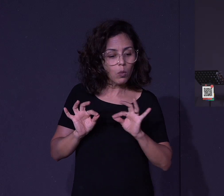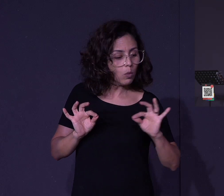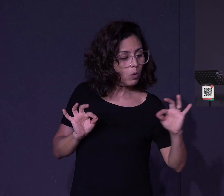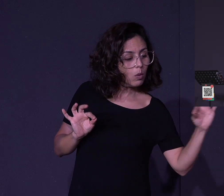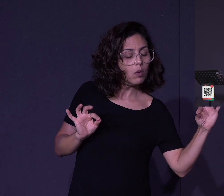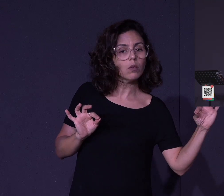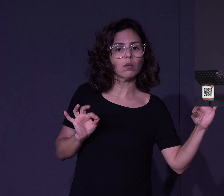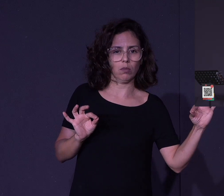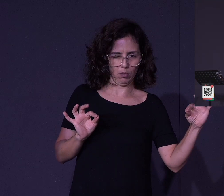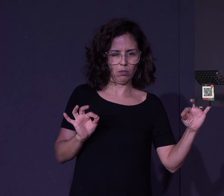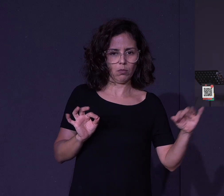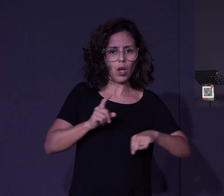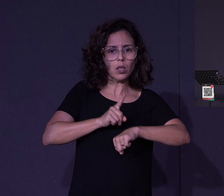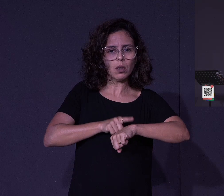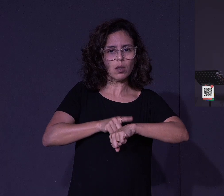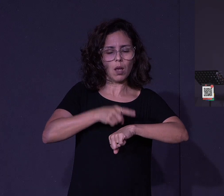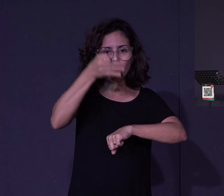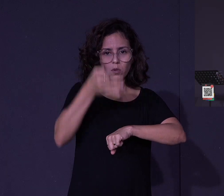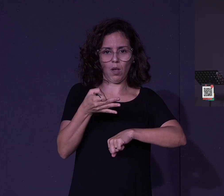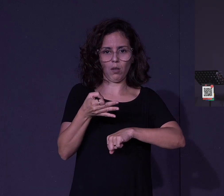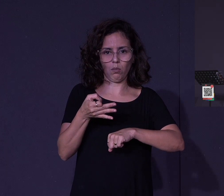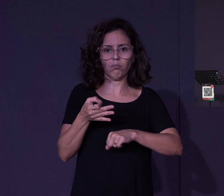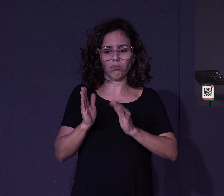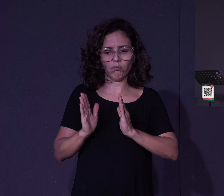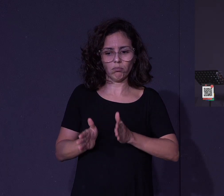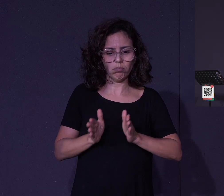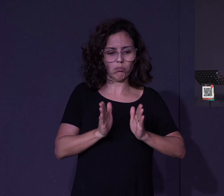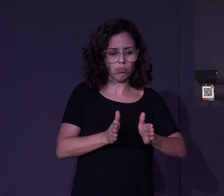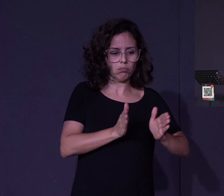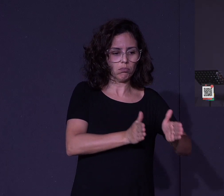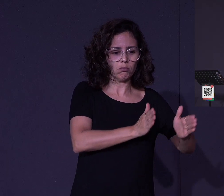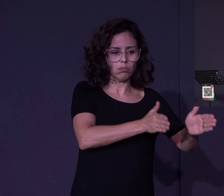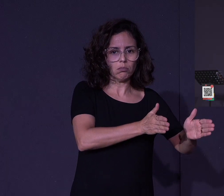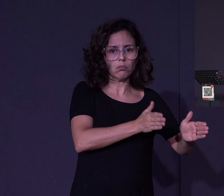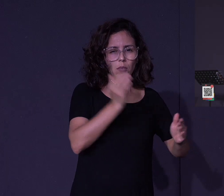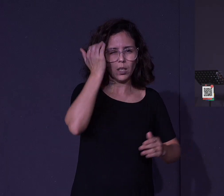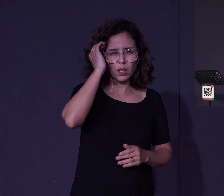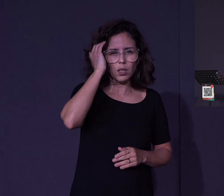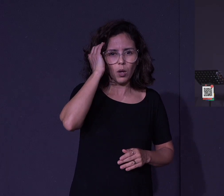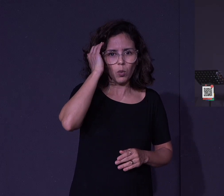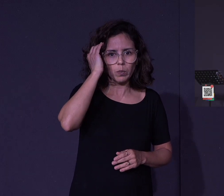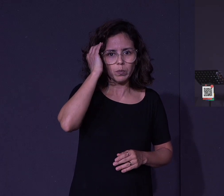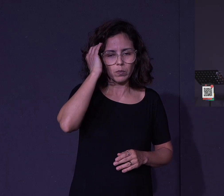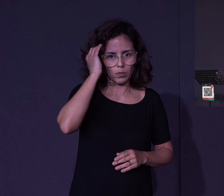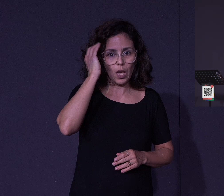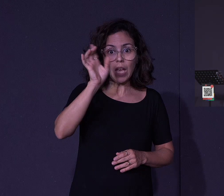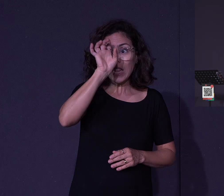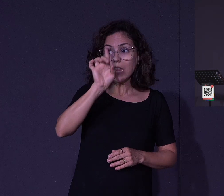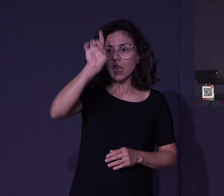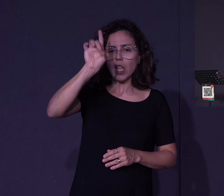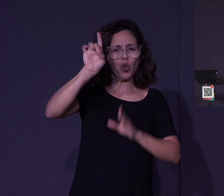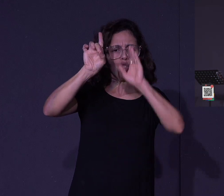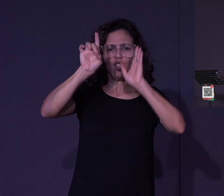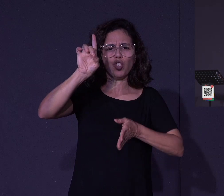Toda ação de Deus. Vamos assim dizer para melhor entendermos. Há um tempo determinado por Deus